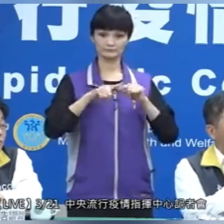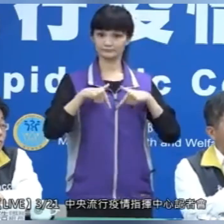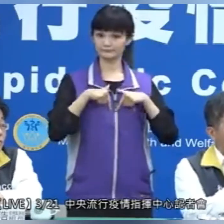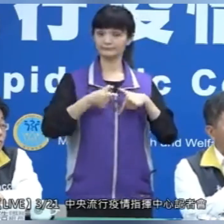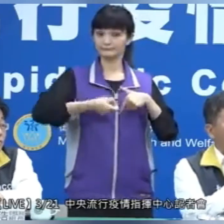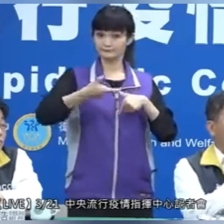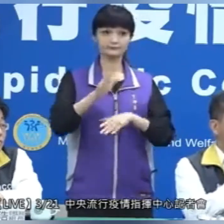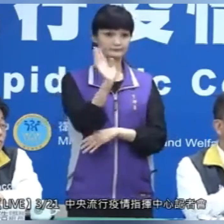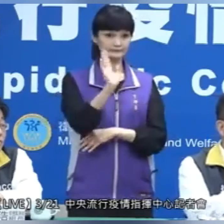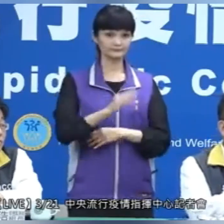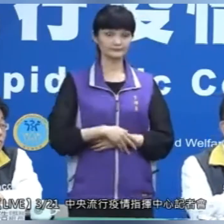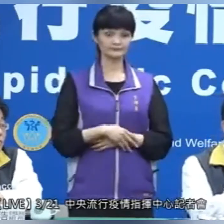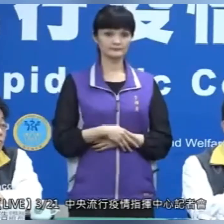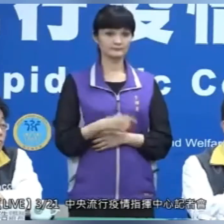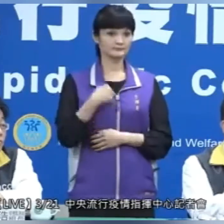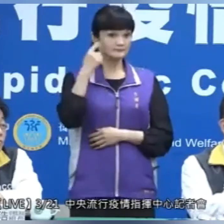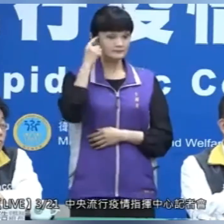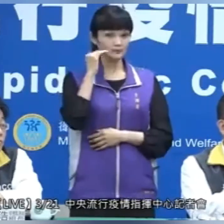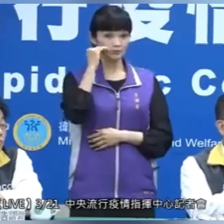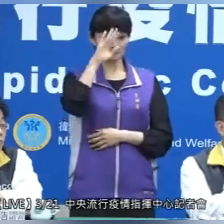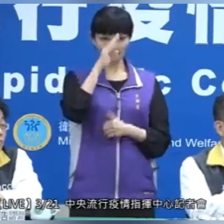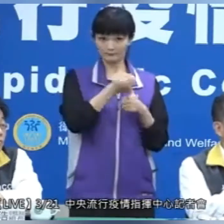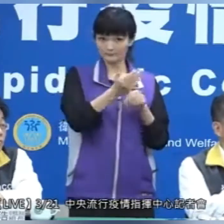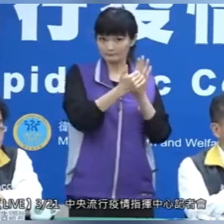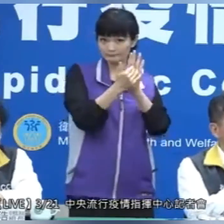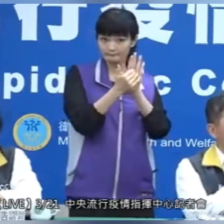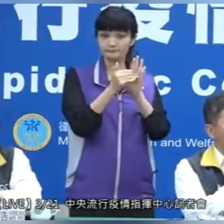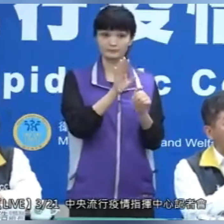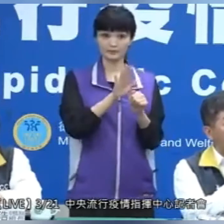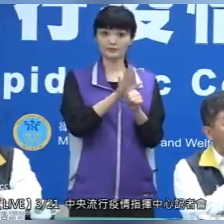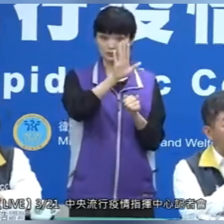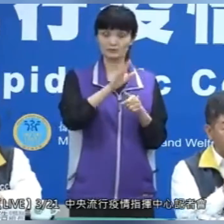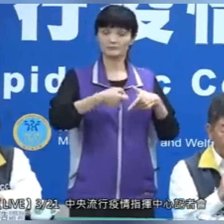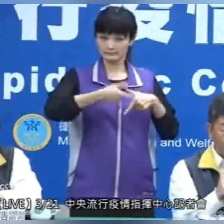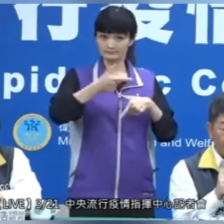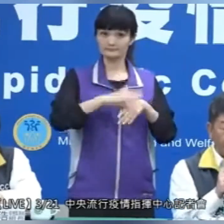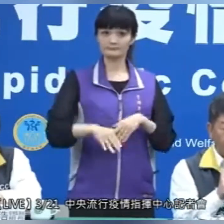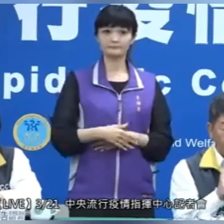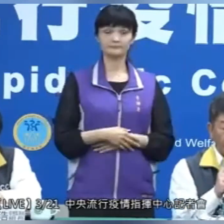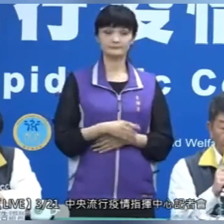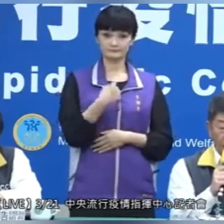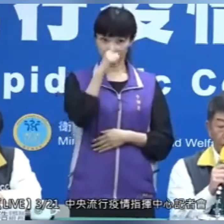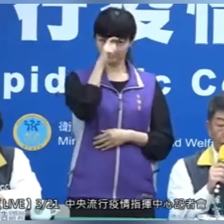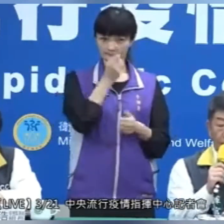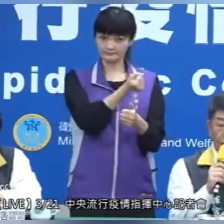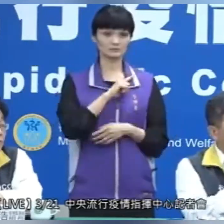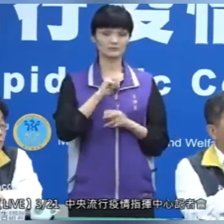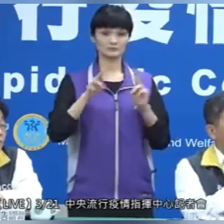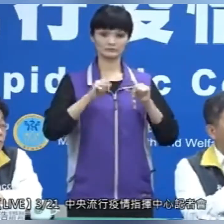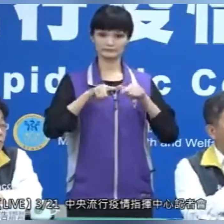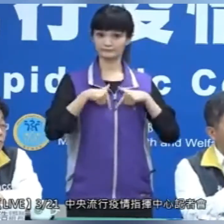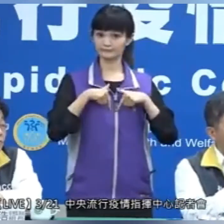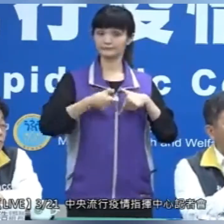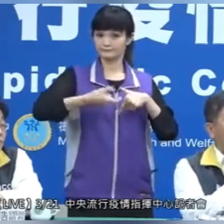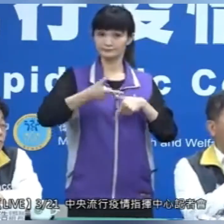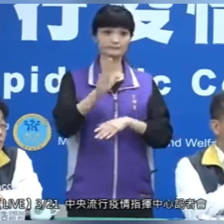们还是讲说对我们防疫有帮助哈，那我们是会公布。那对防疫上面如果能够确实能够掌握，我们就不会去。相对我们还